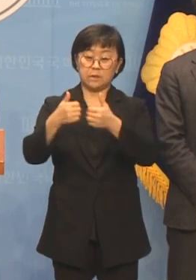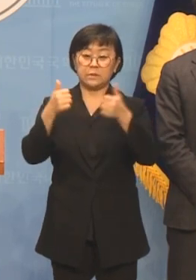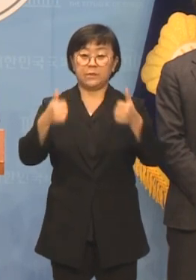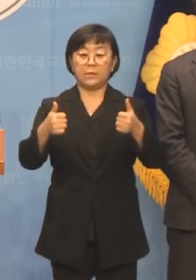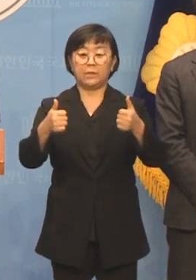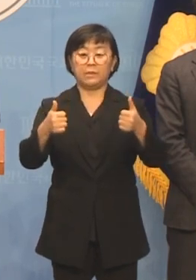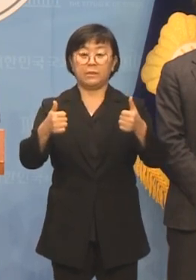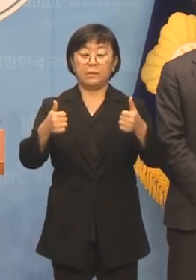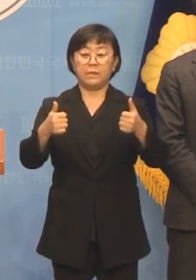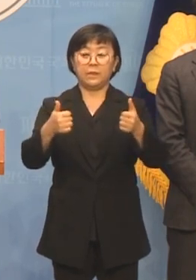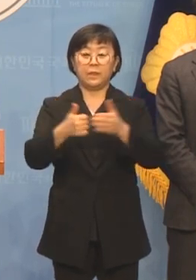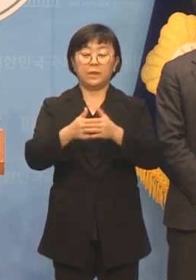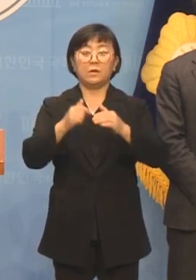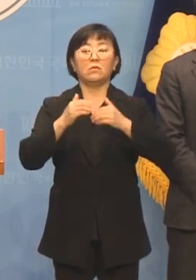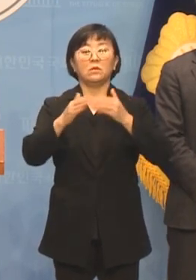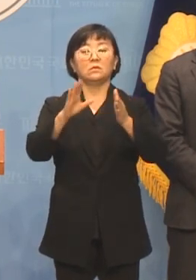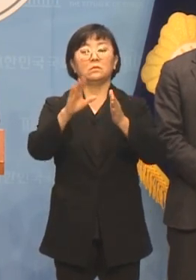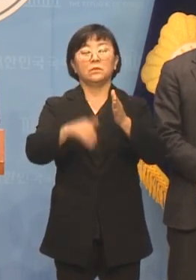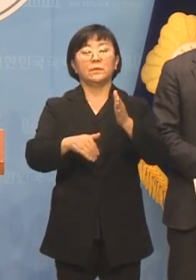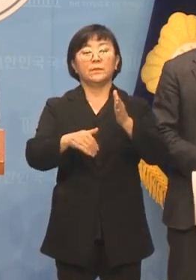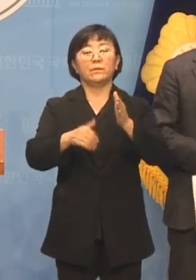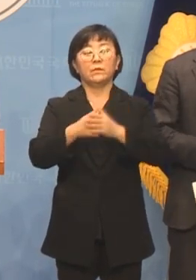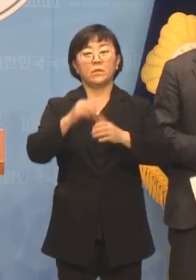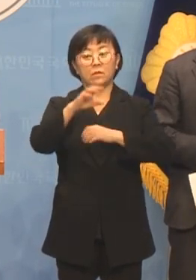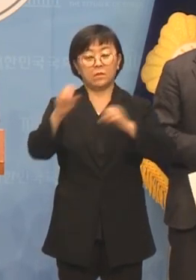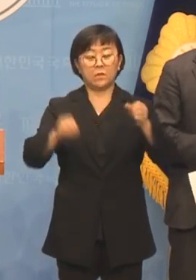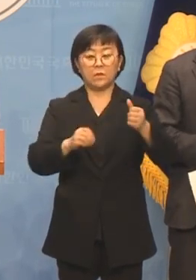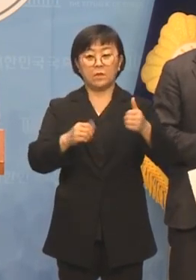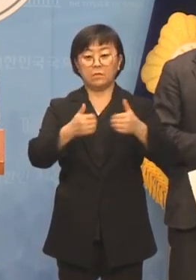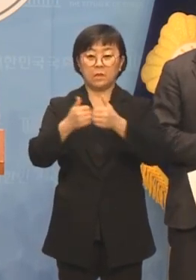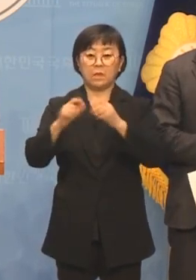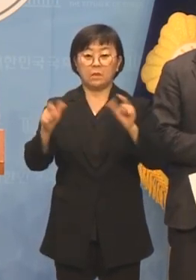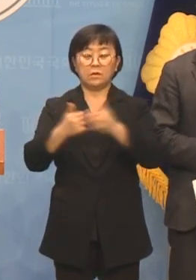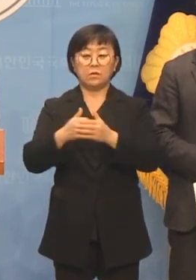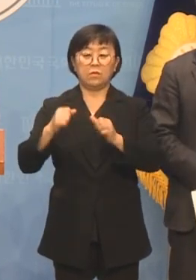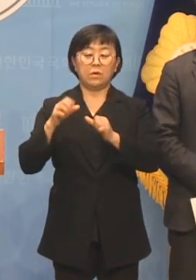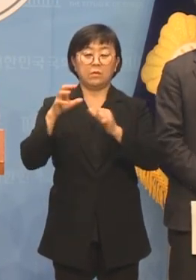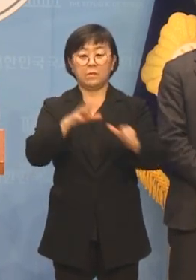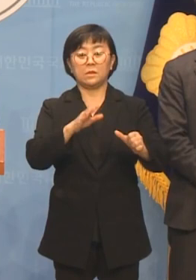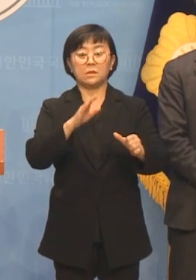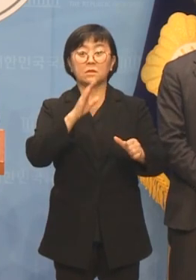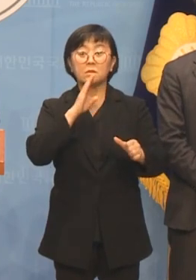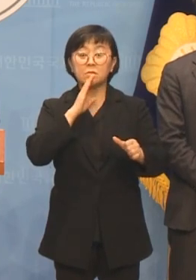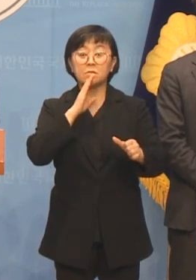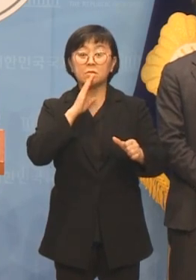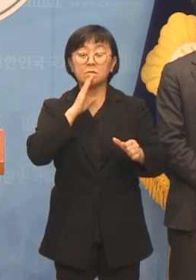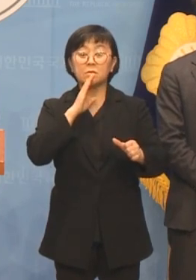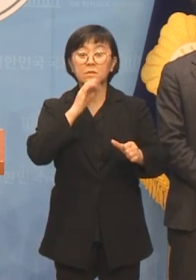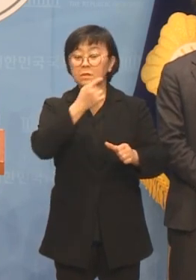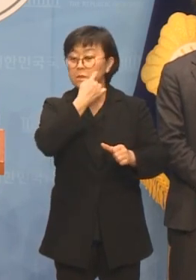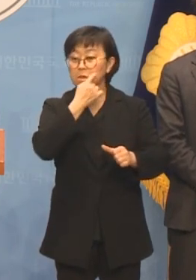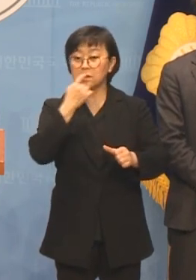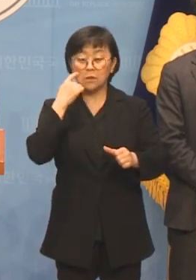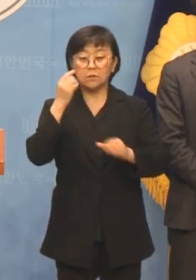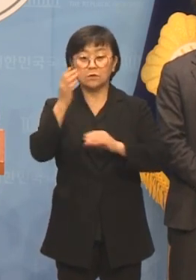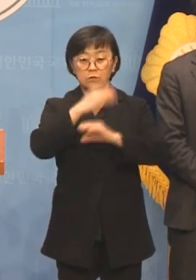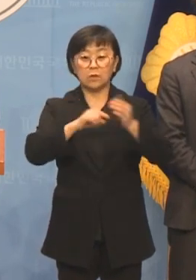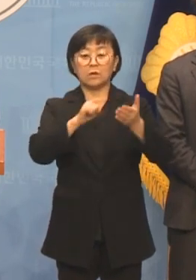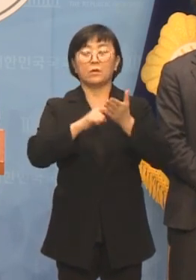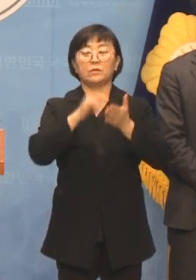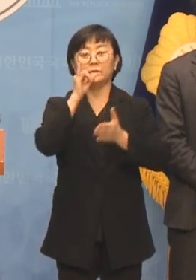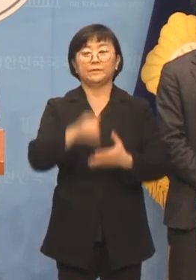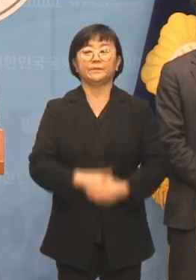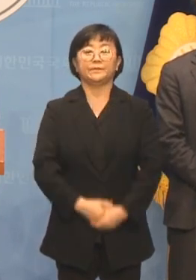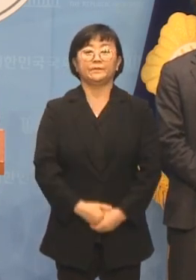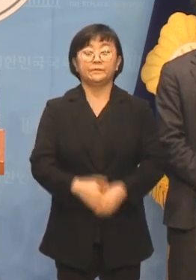재판과 재판 과정에서는 오히려 항명이 아니라 외압이 실제했다는 증거들이 추가로 드러나고